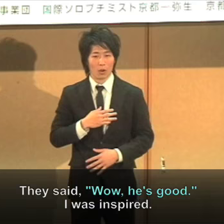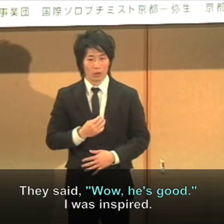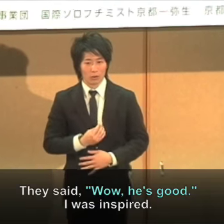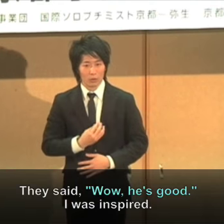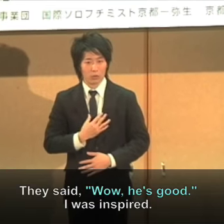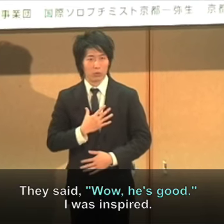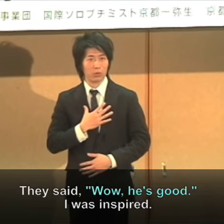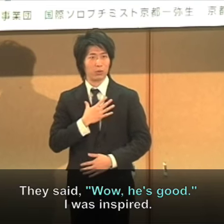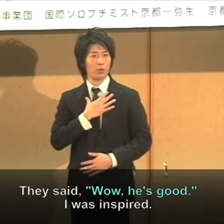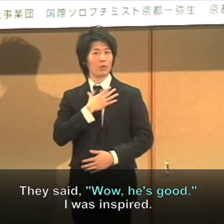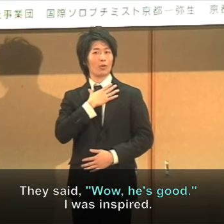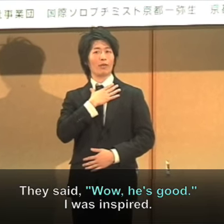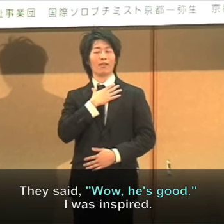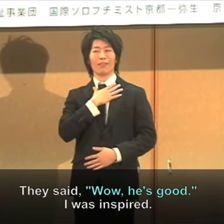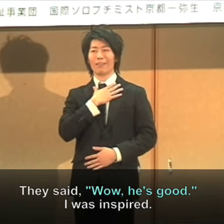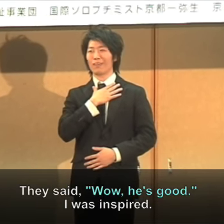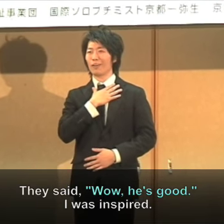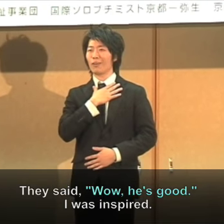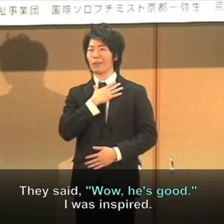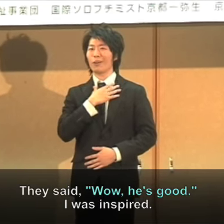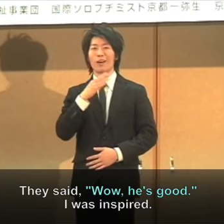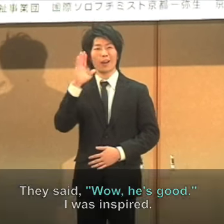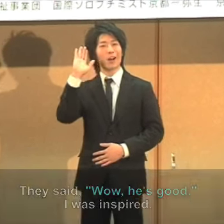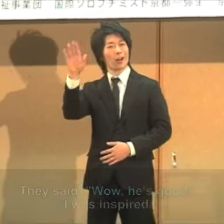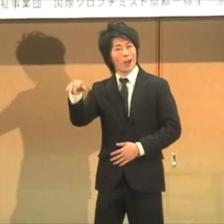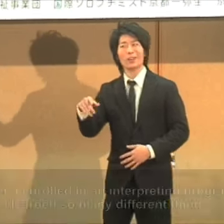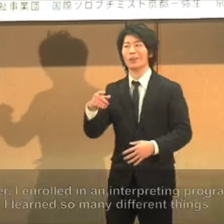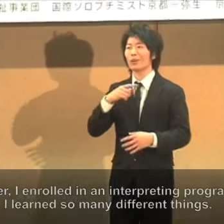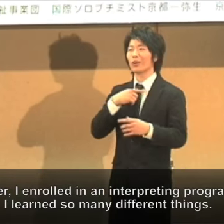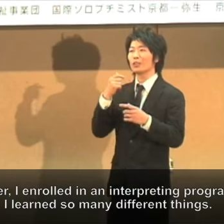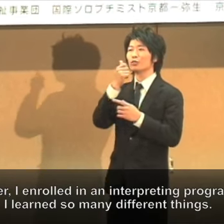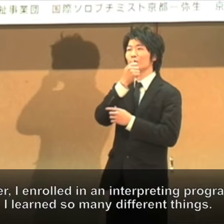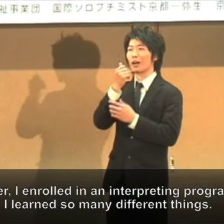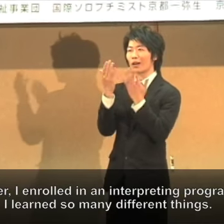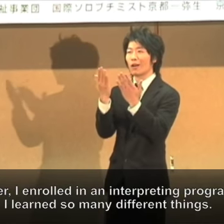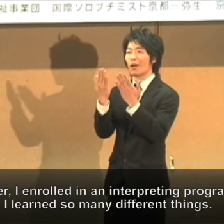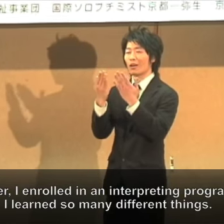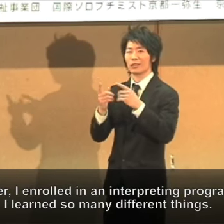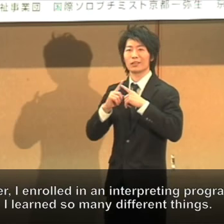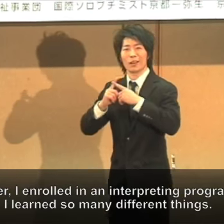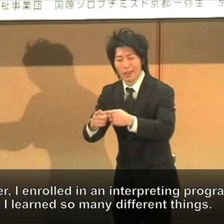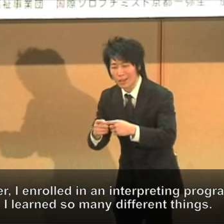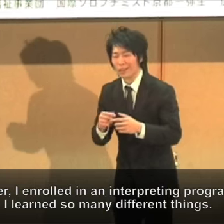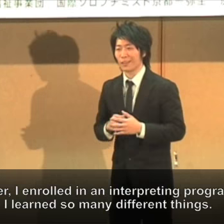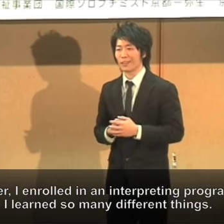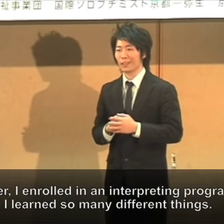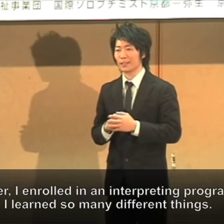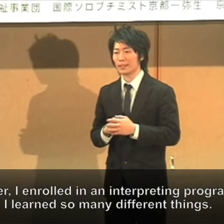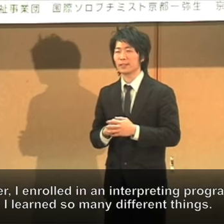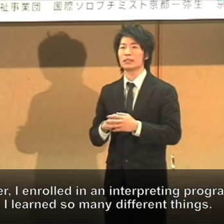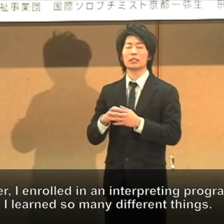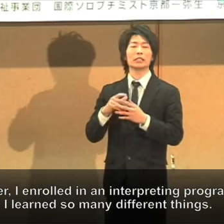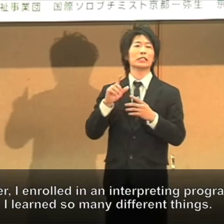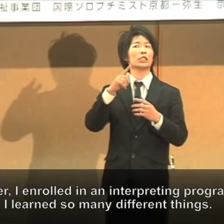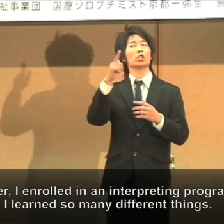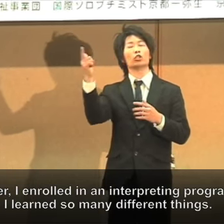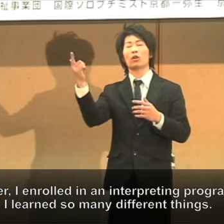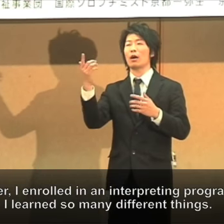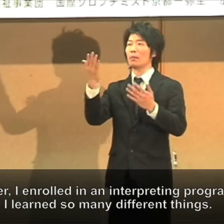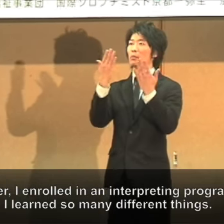ながかっこいいなと言われて、それがとっても自信につながりました。それで通訳の養成学校に入ることに決めたわけ